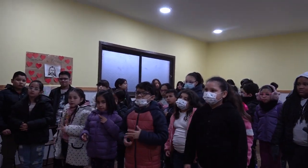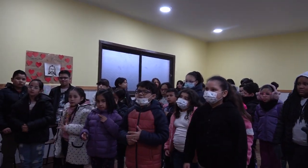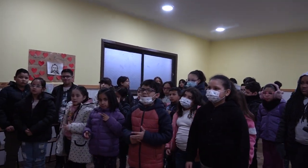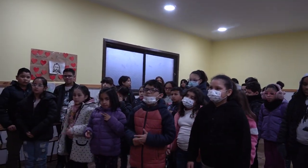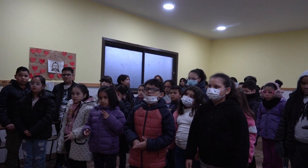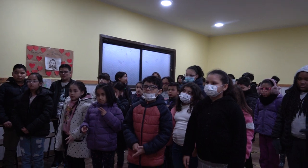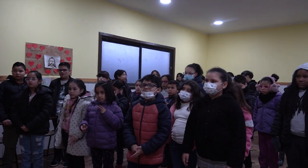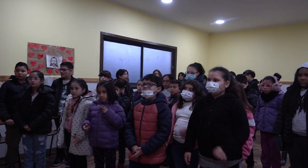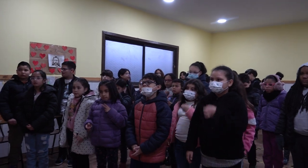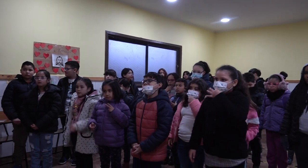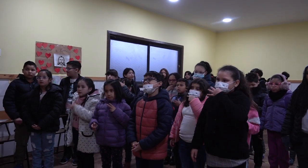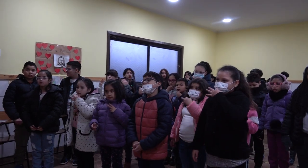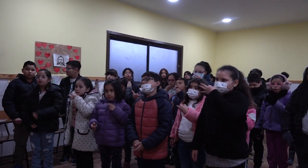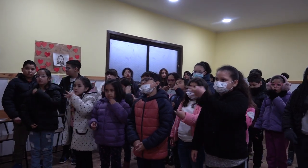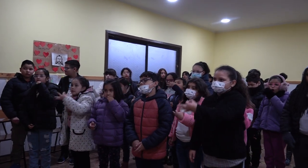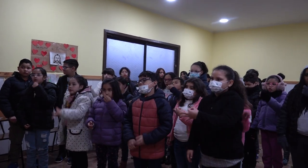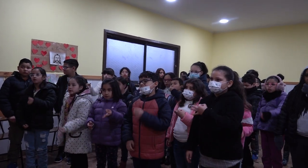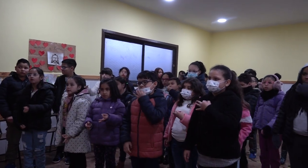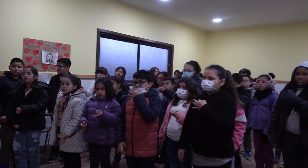Señor. Ya. Dios,